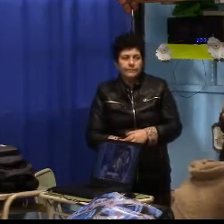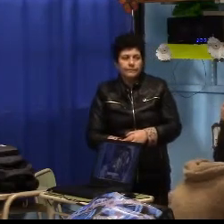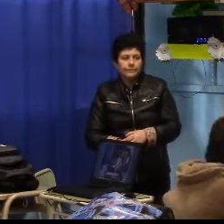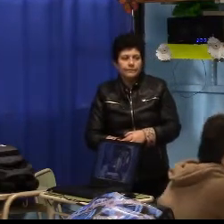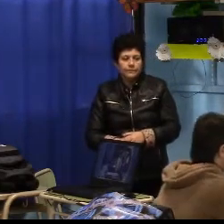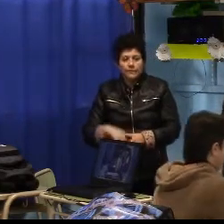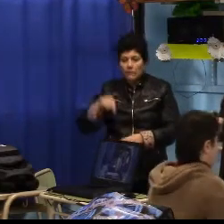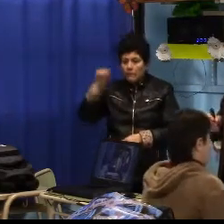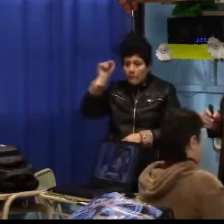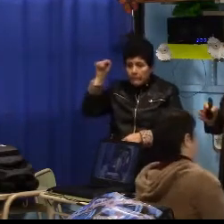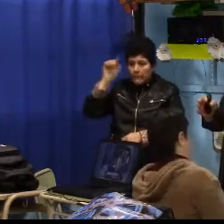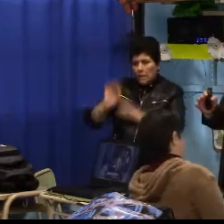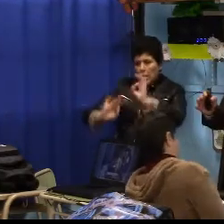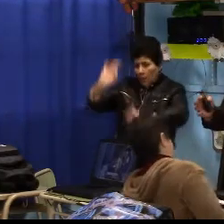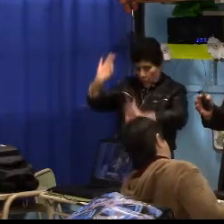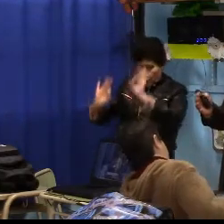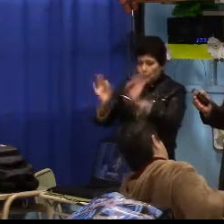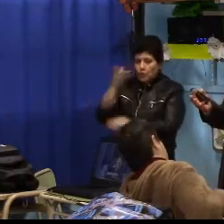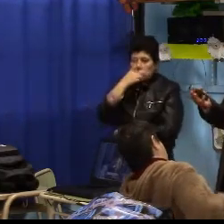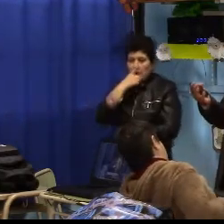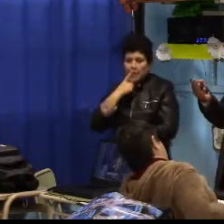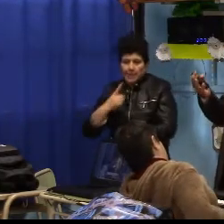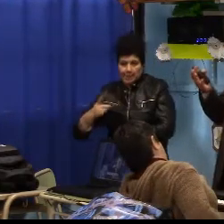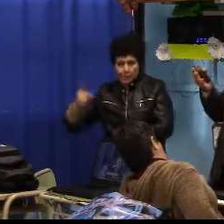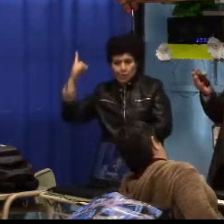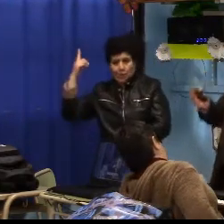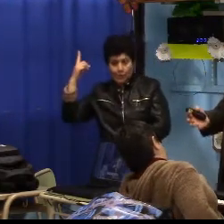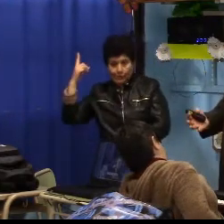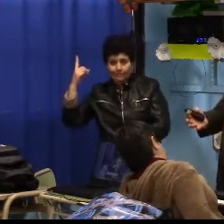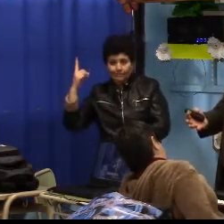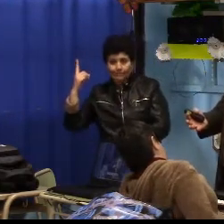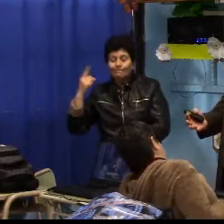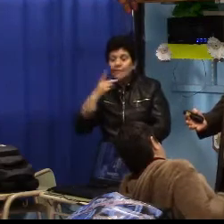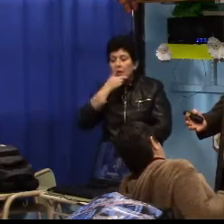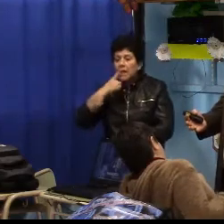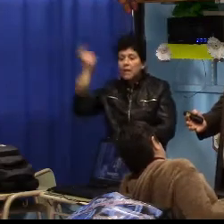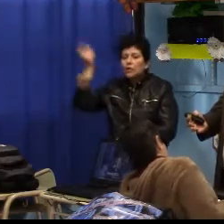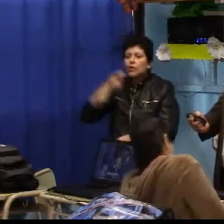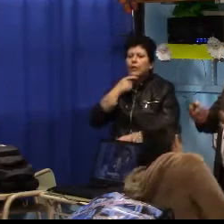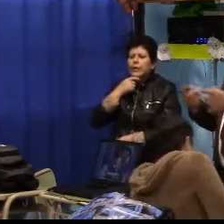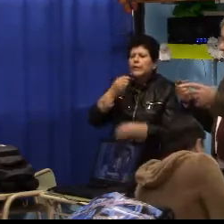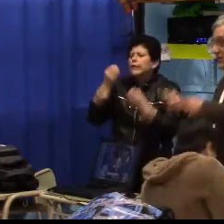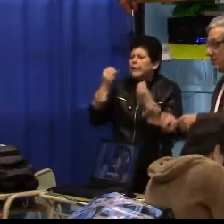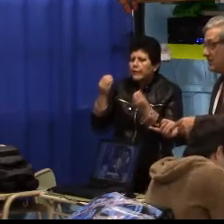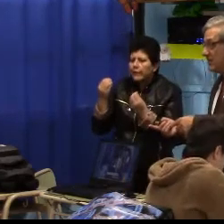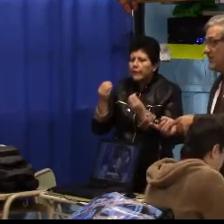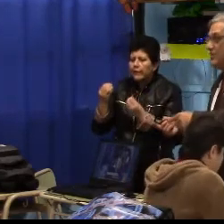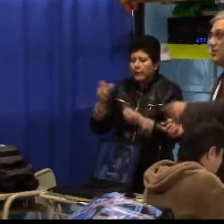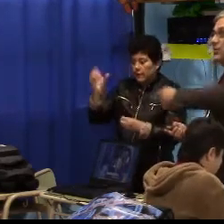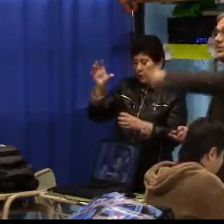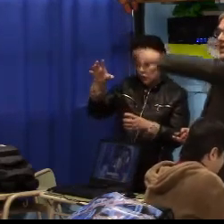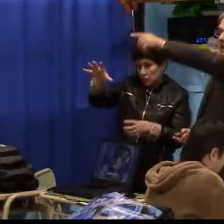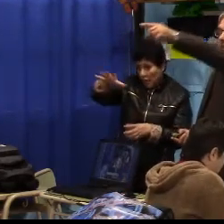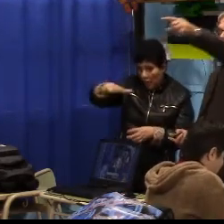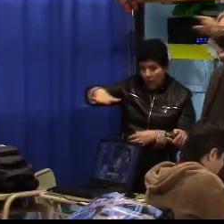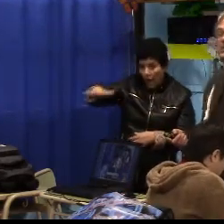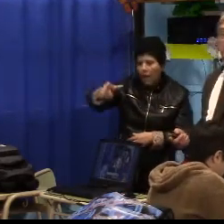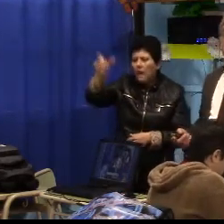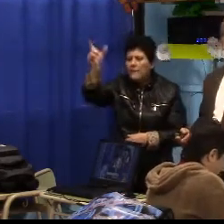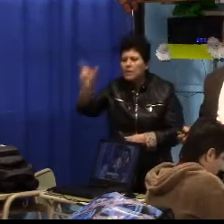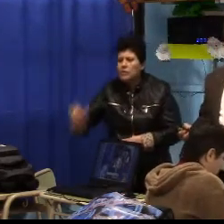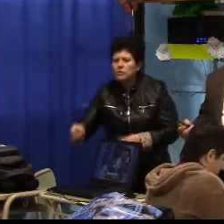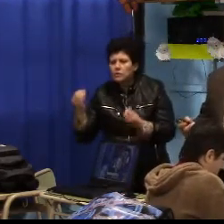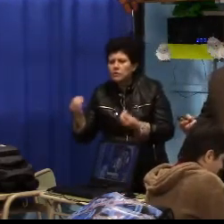Ese era el plan de Dios. Que Israel fuese tan bendecido que entonces mucha gente